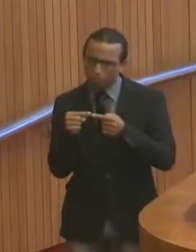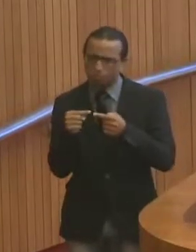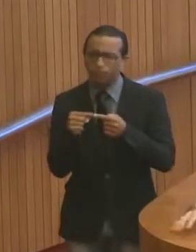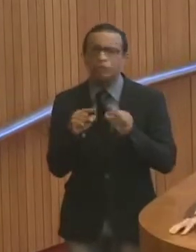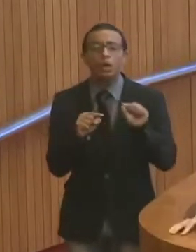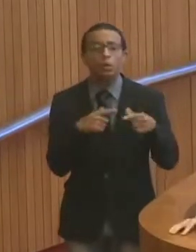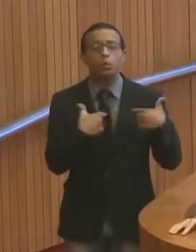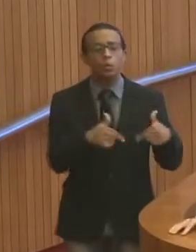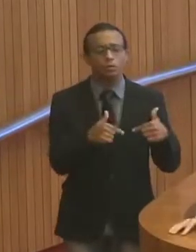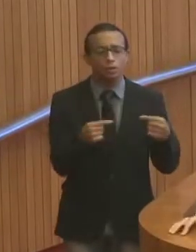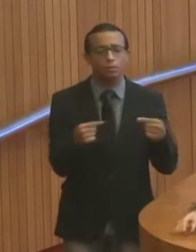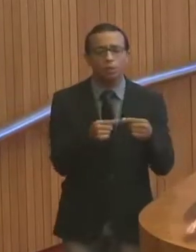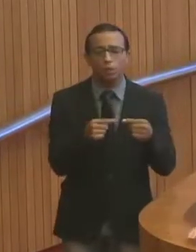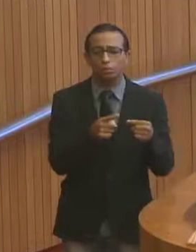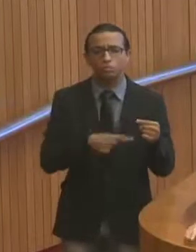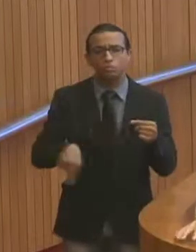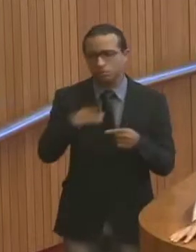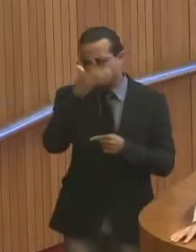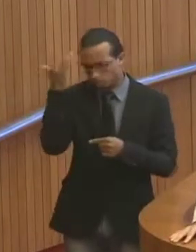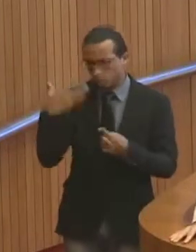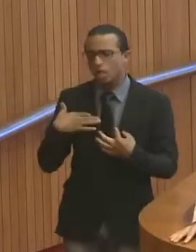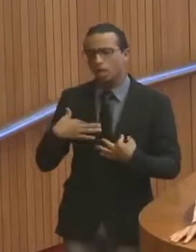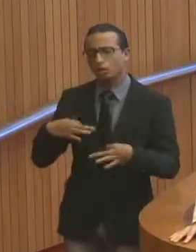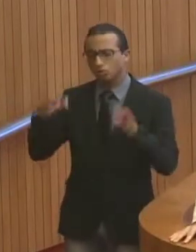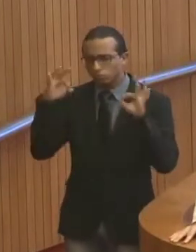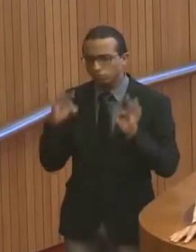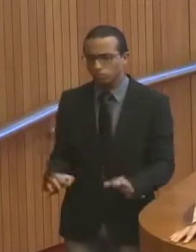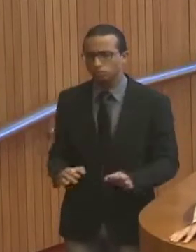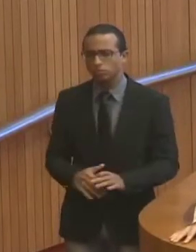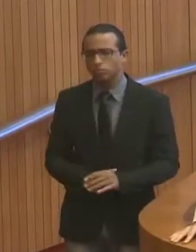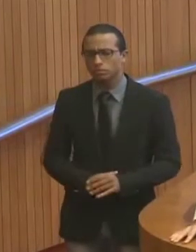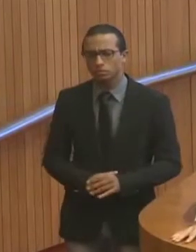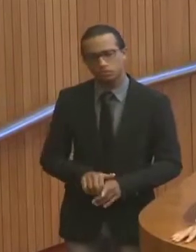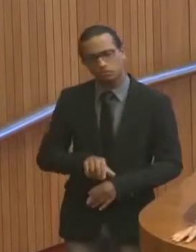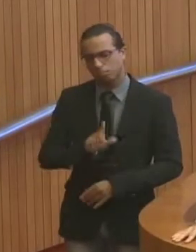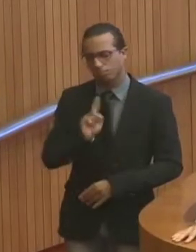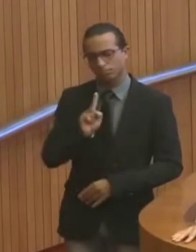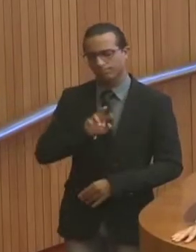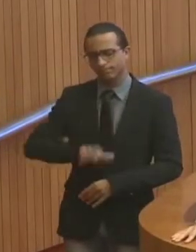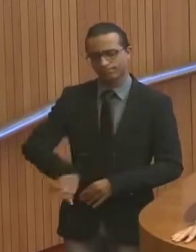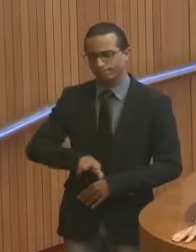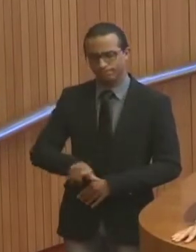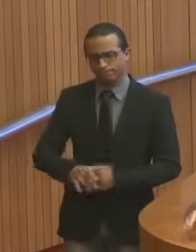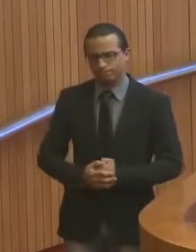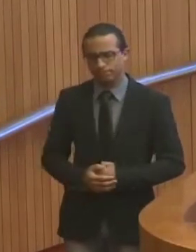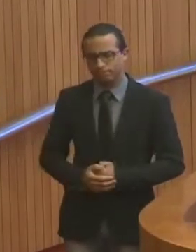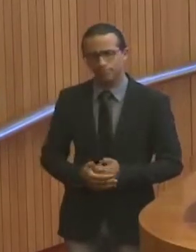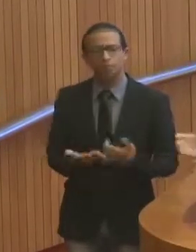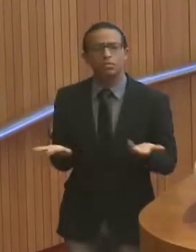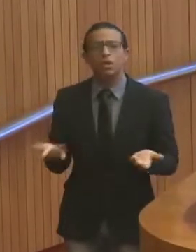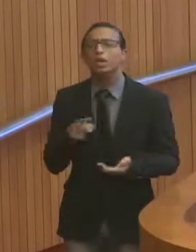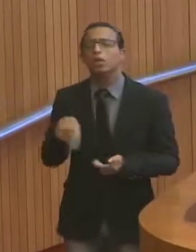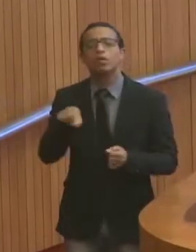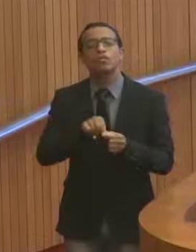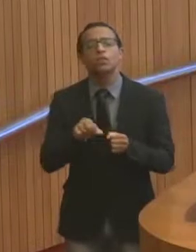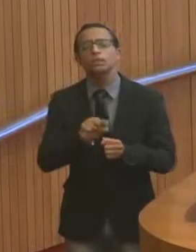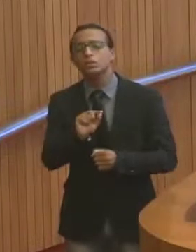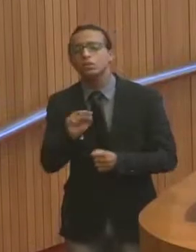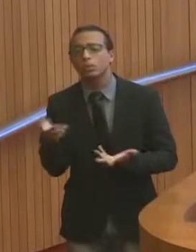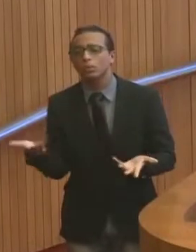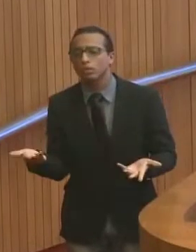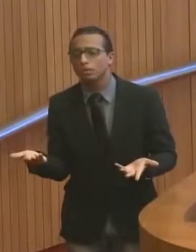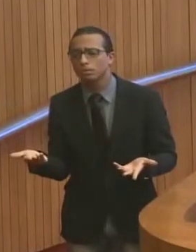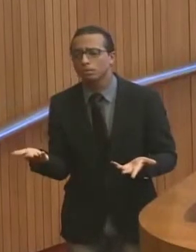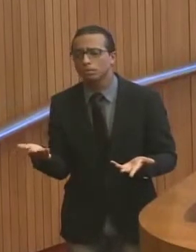são prestados à população? Eu tenho certeza que provavelmente não. E o que está sendo feito para isso,